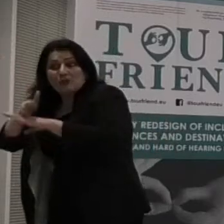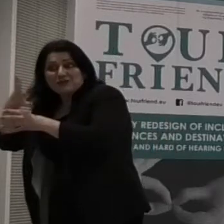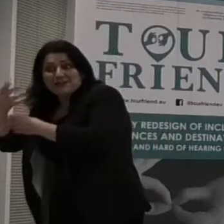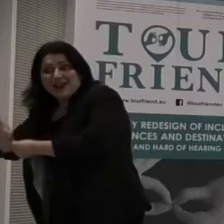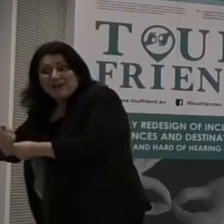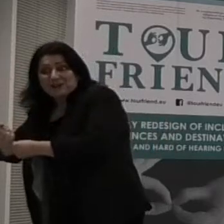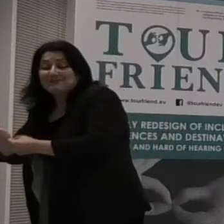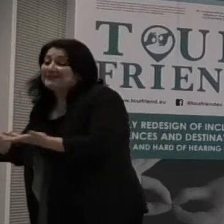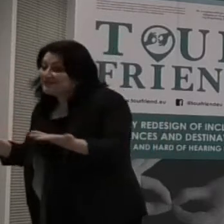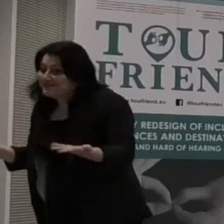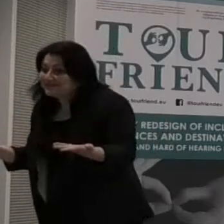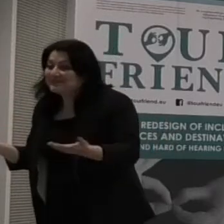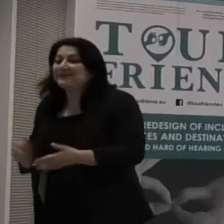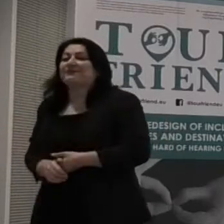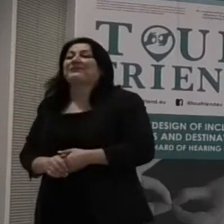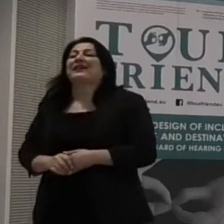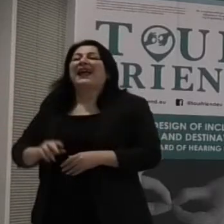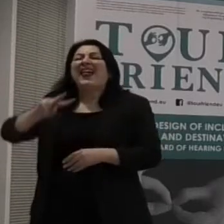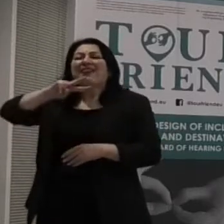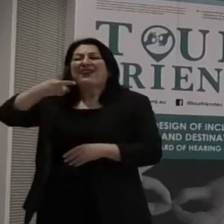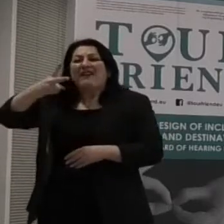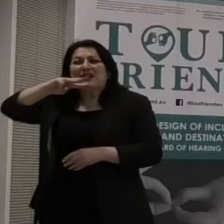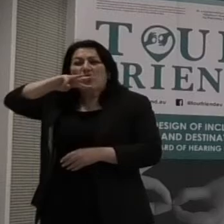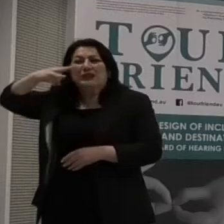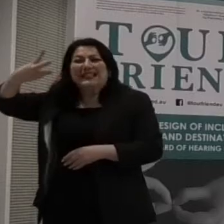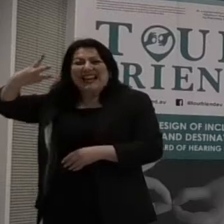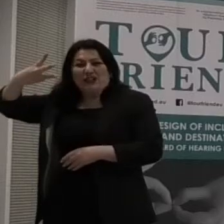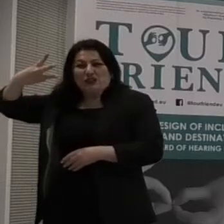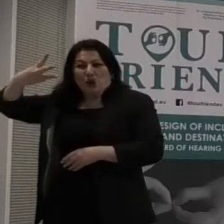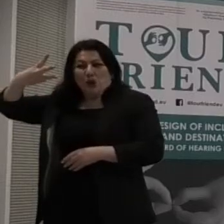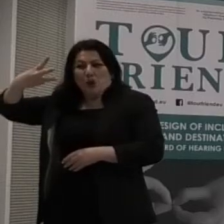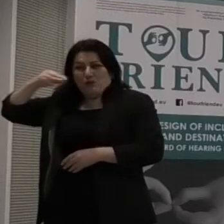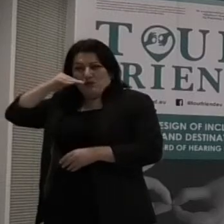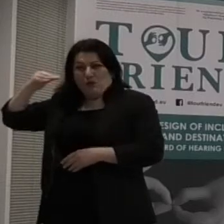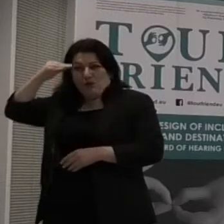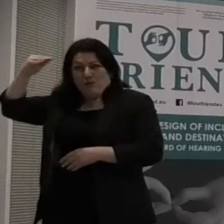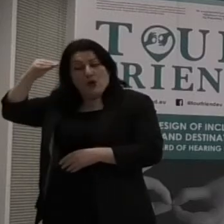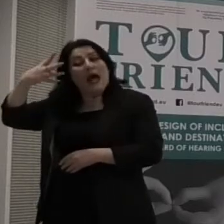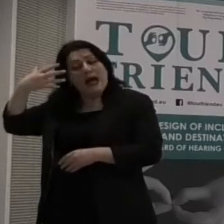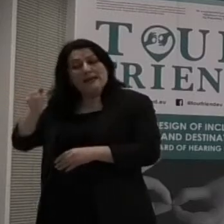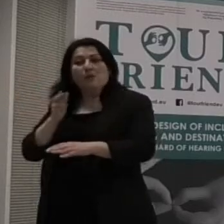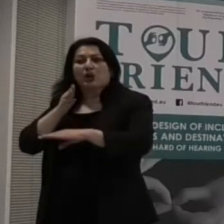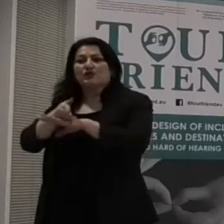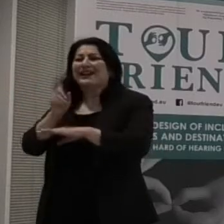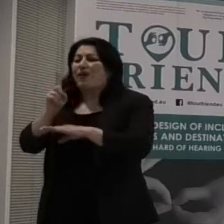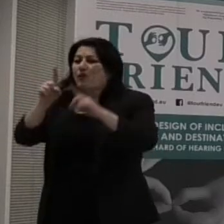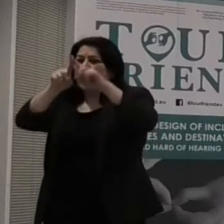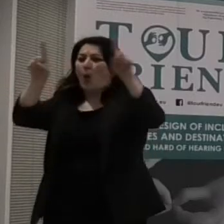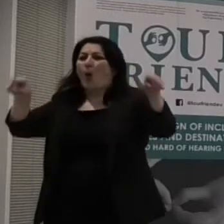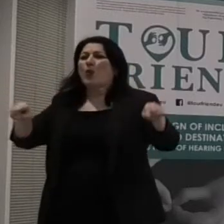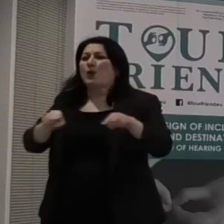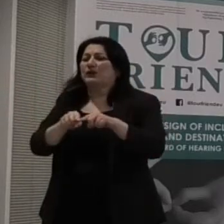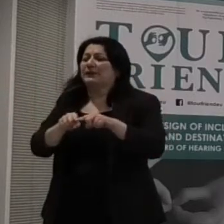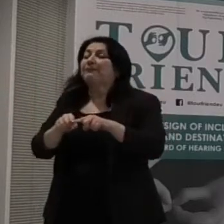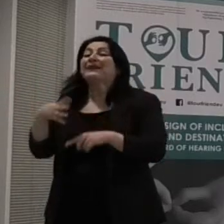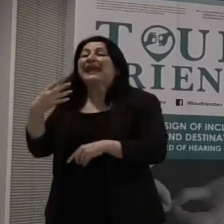Και στο δεύτερο και τρίτο όροφο υπάρχει επίσης προσβασιμότητα, αλλά όχι μέσα από οθόνες, αλλά μέσα από εφαρμογή